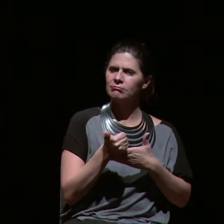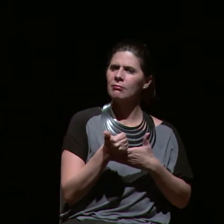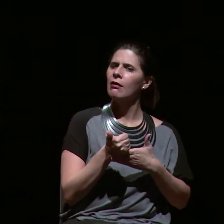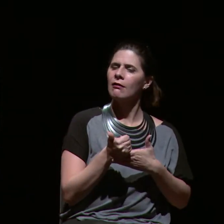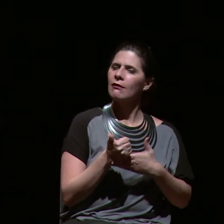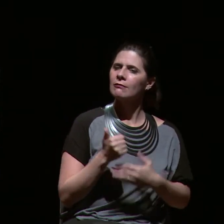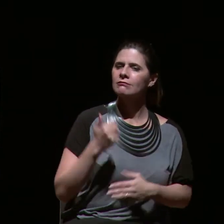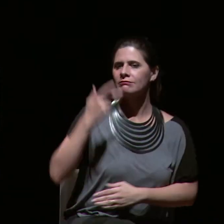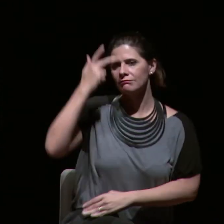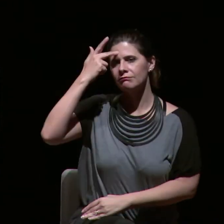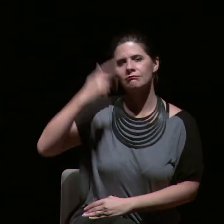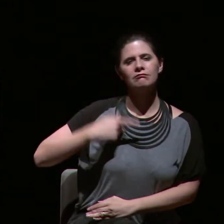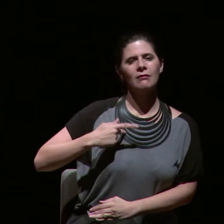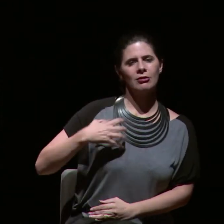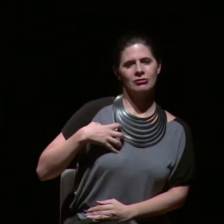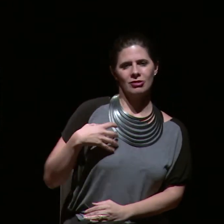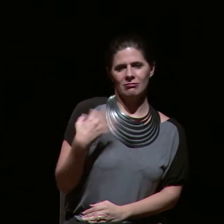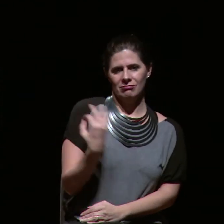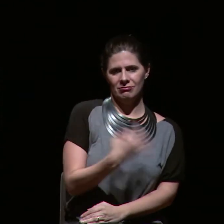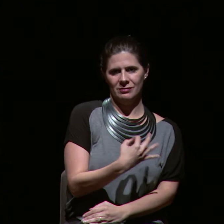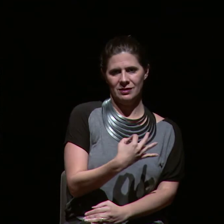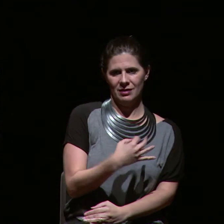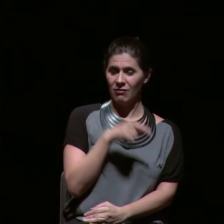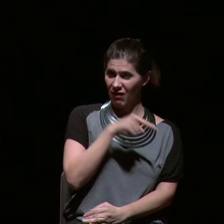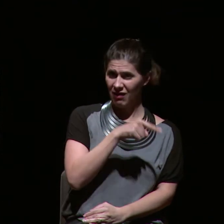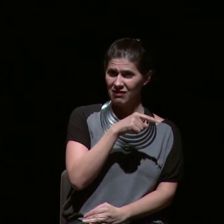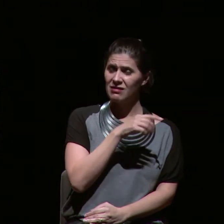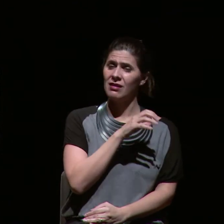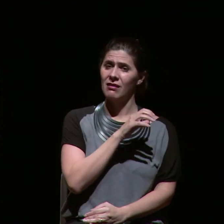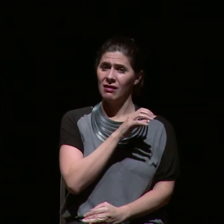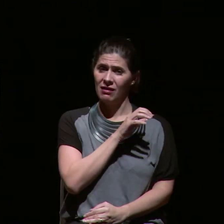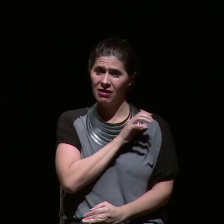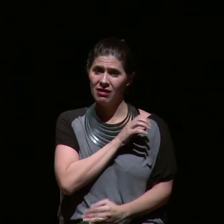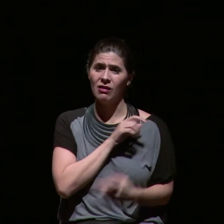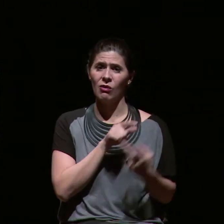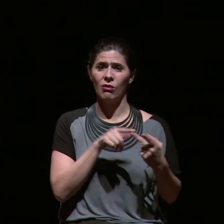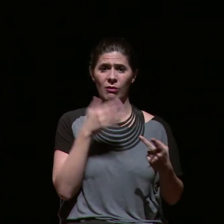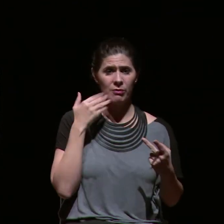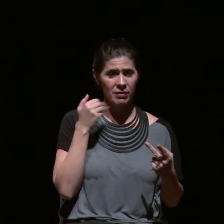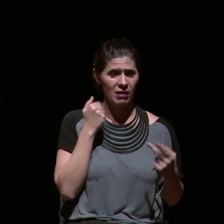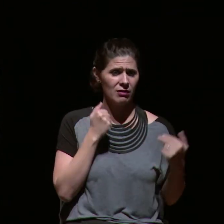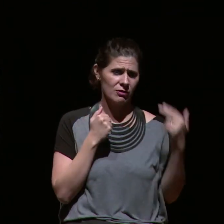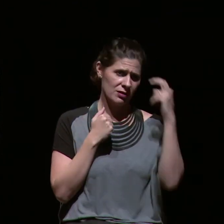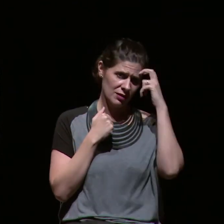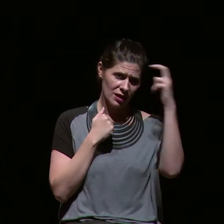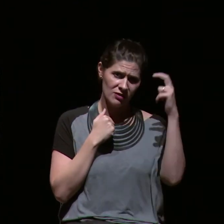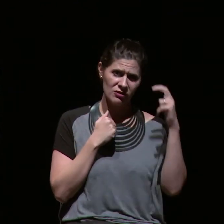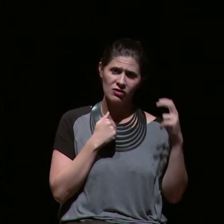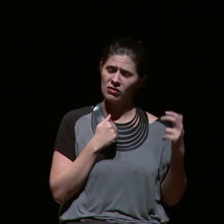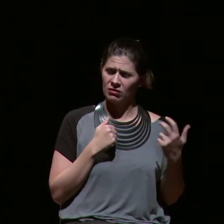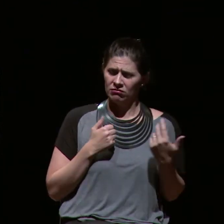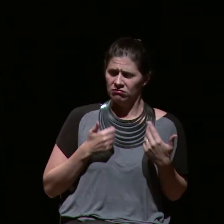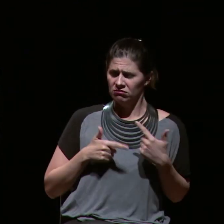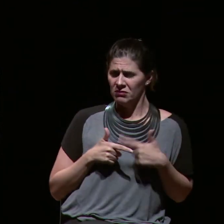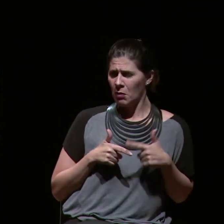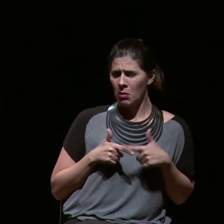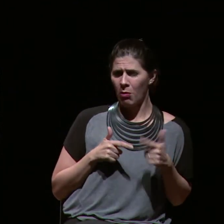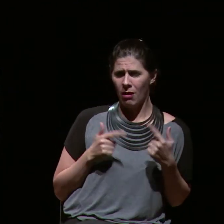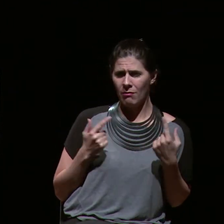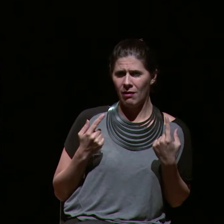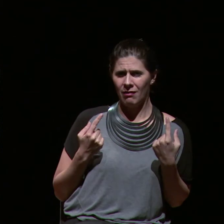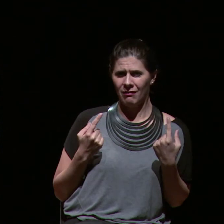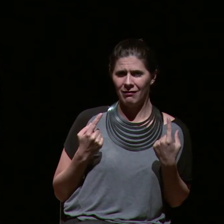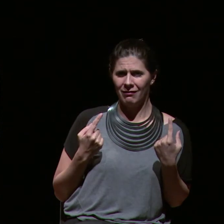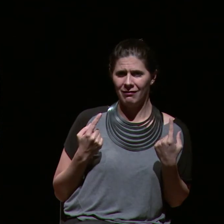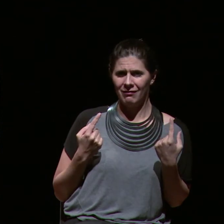idoneidade. Não importava para estes homens eruditos, ricos e brancos, a vulgar contradição de suas ações. Não importava o fato